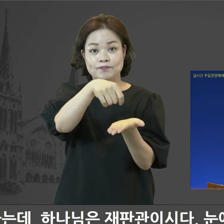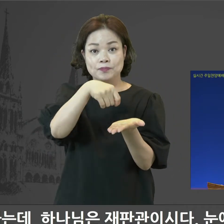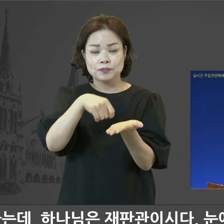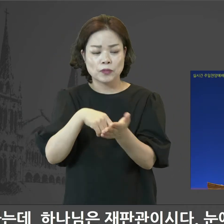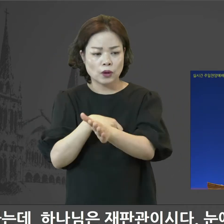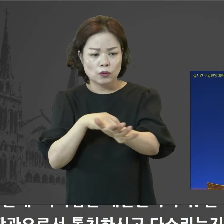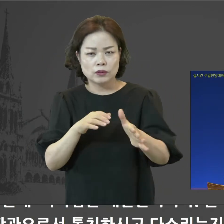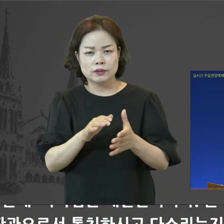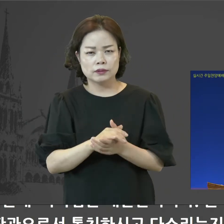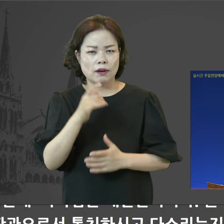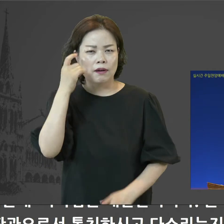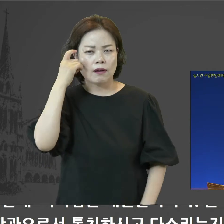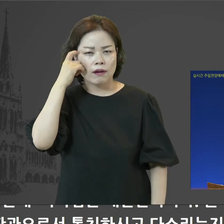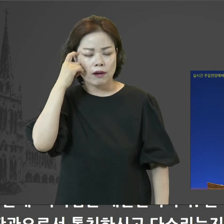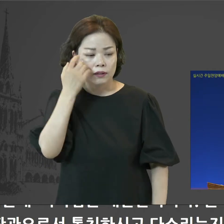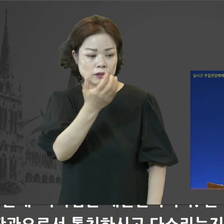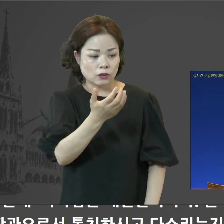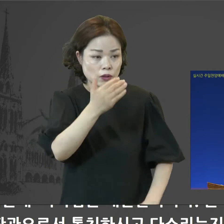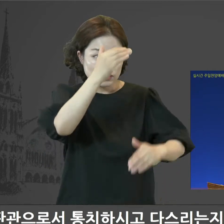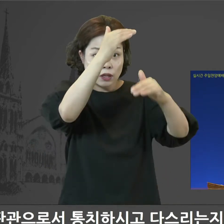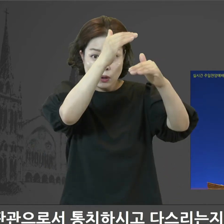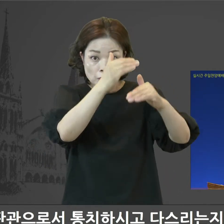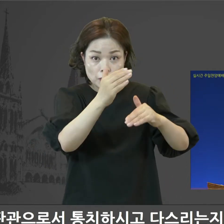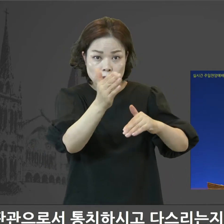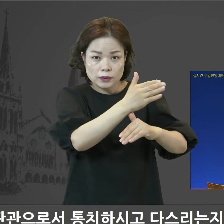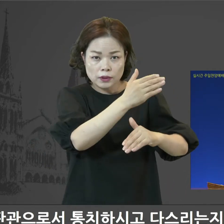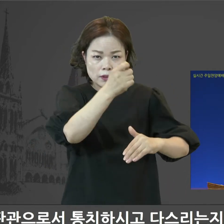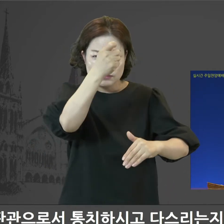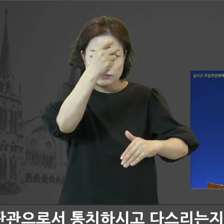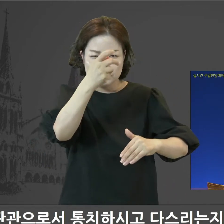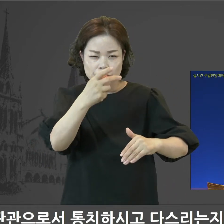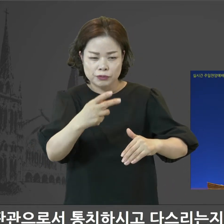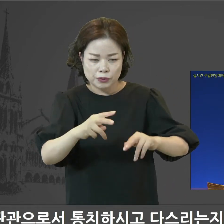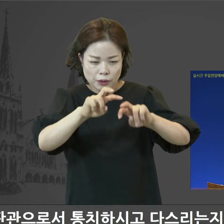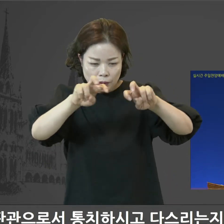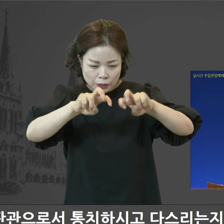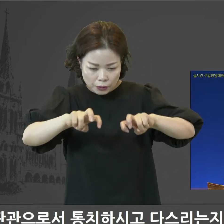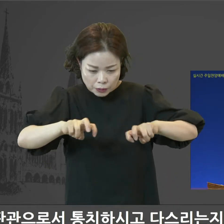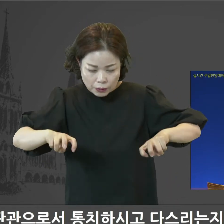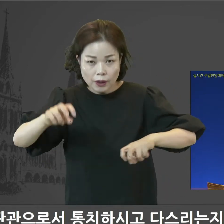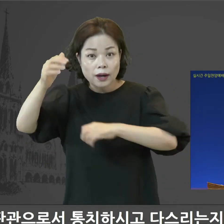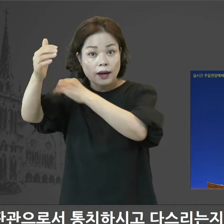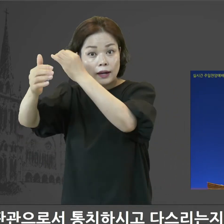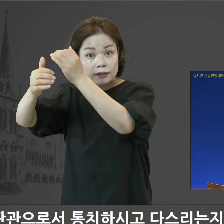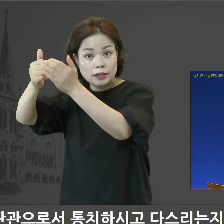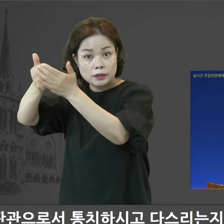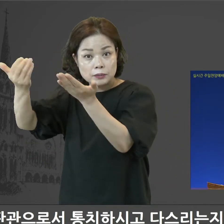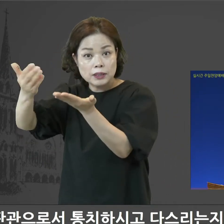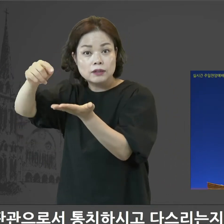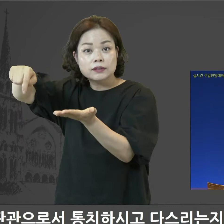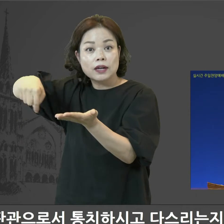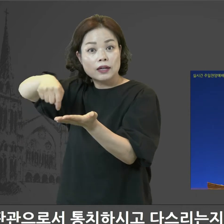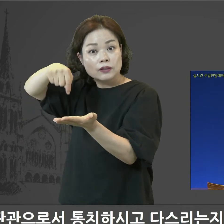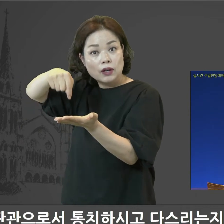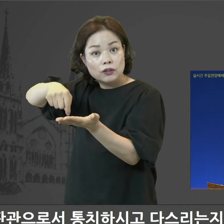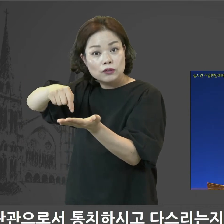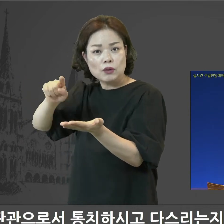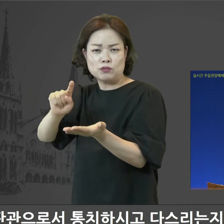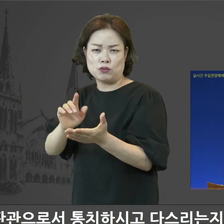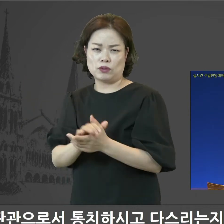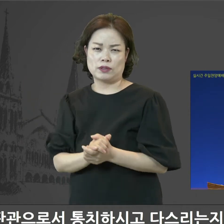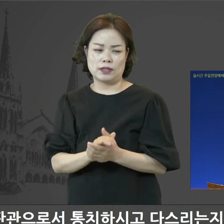놓치지 않고 전반부의 말씀부터 차근차근 보면 하나님께서는 역사 가운데,